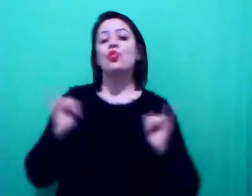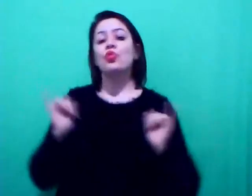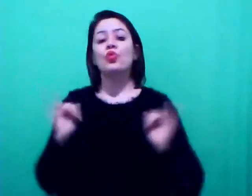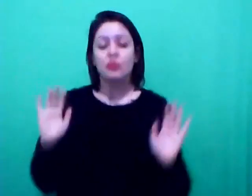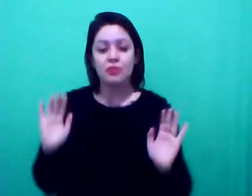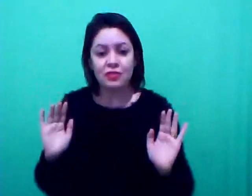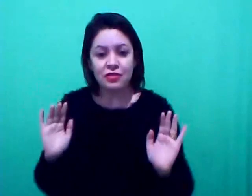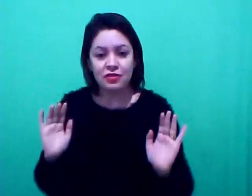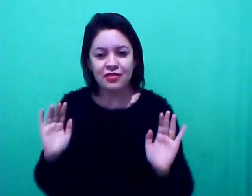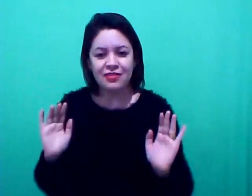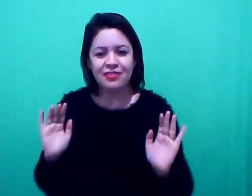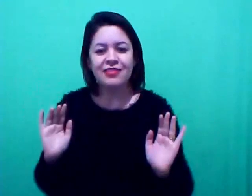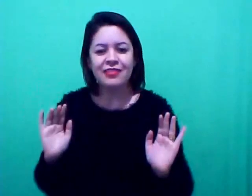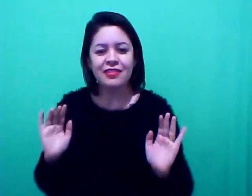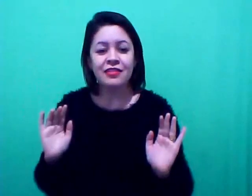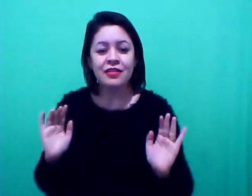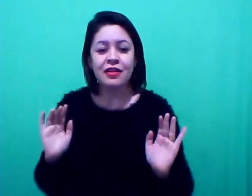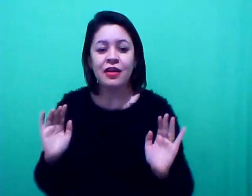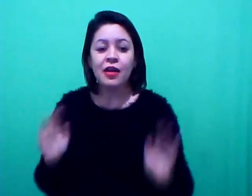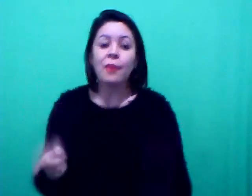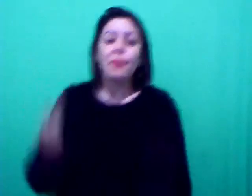eu não tenho esse aluno surdo, não é meu.